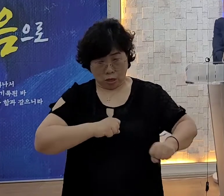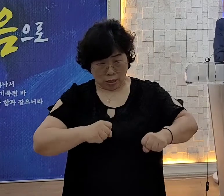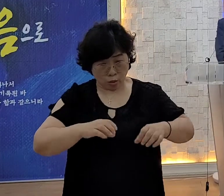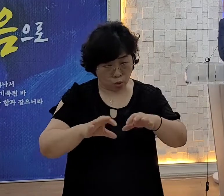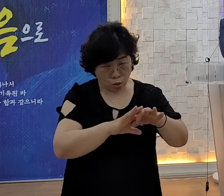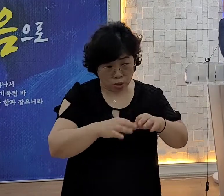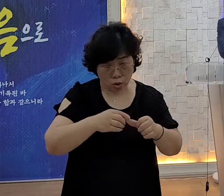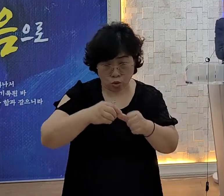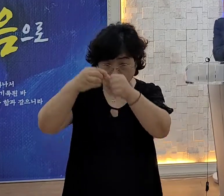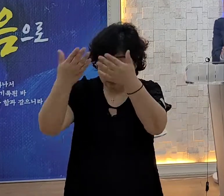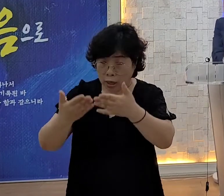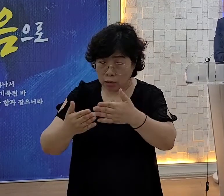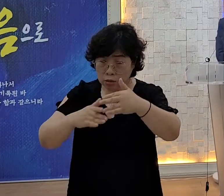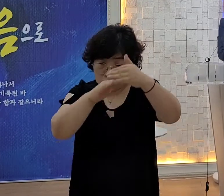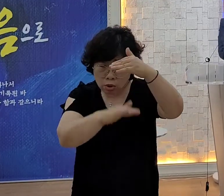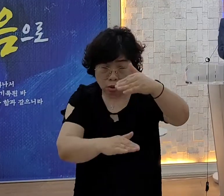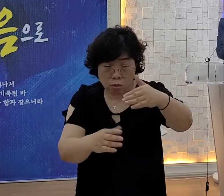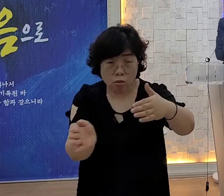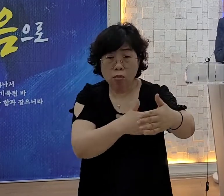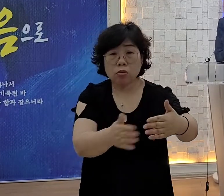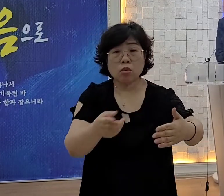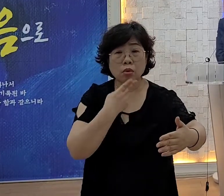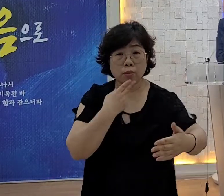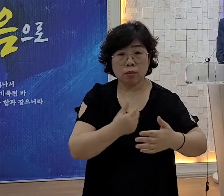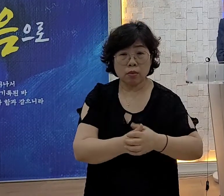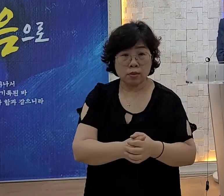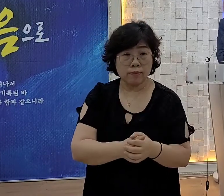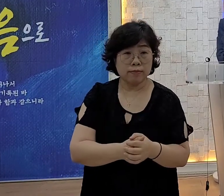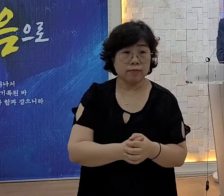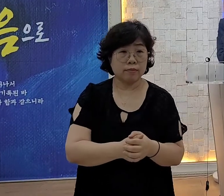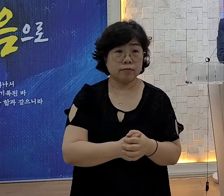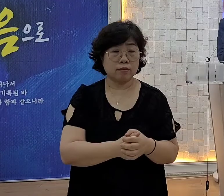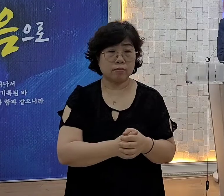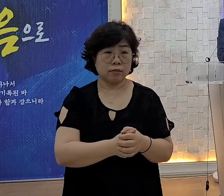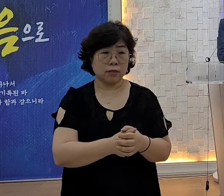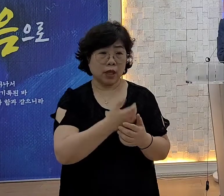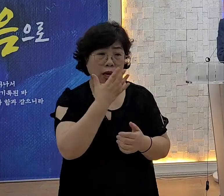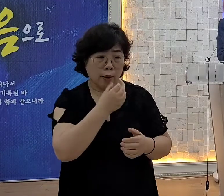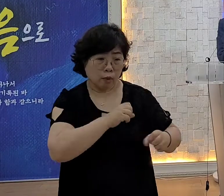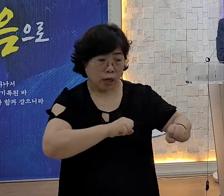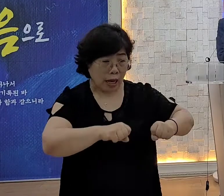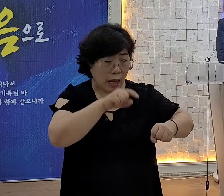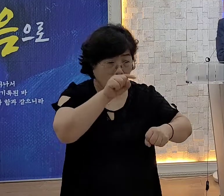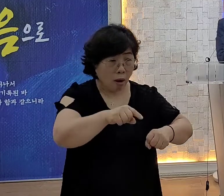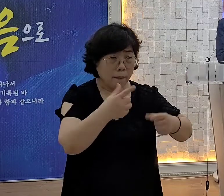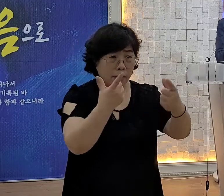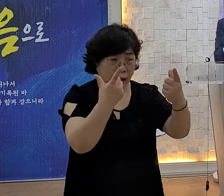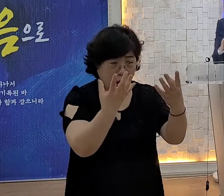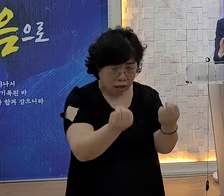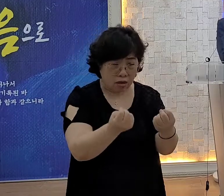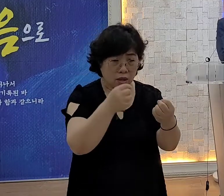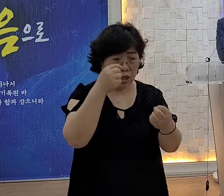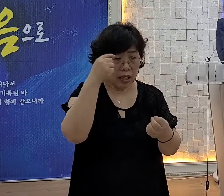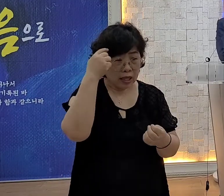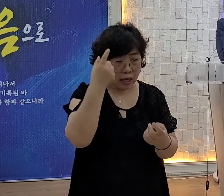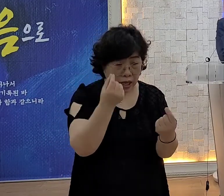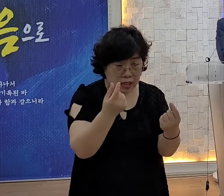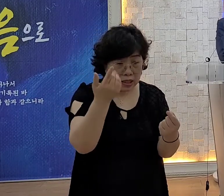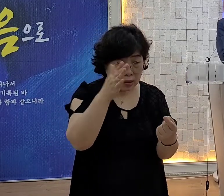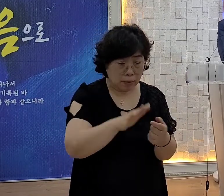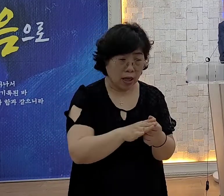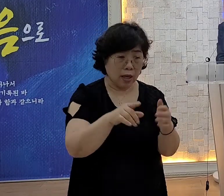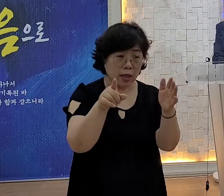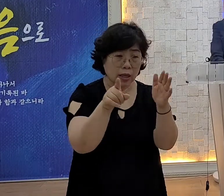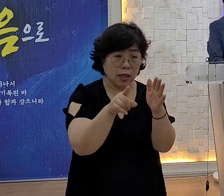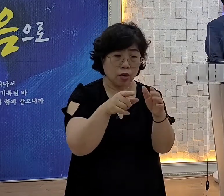그 행함으로 이런 걸 많이 한 것처럼 보이지만 그가 믿음으로 어렵다함을 받는